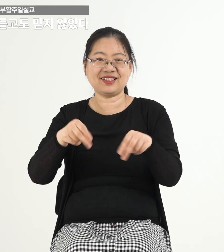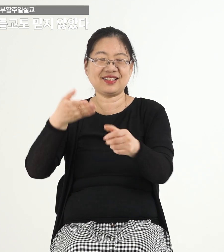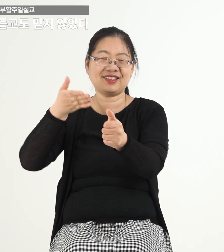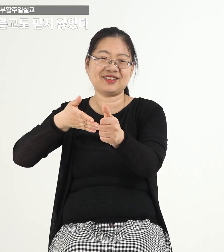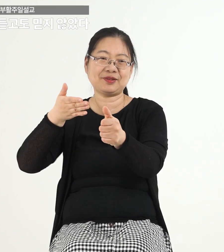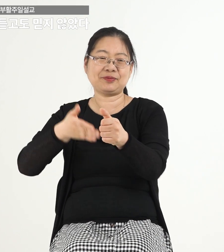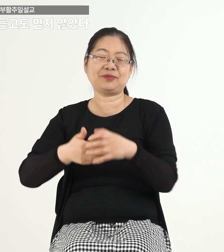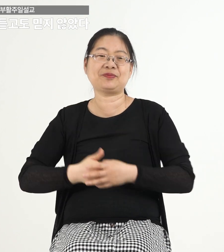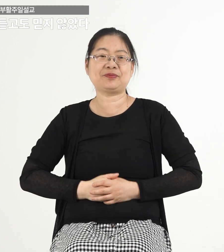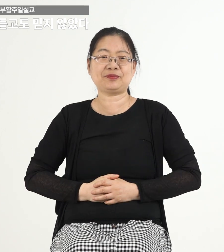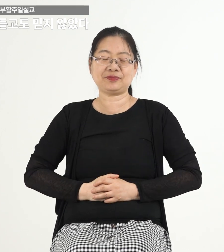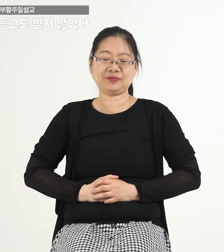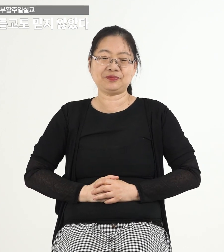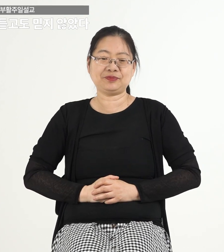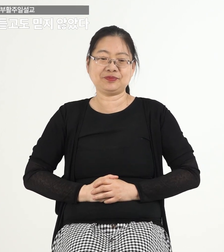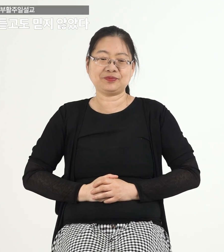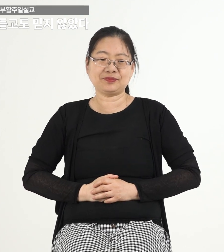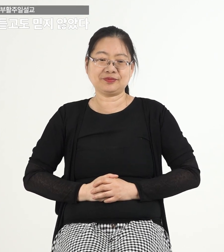일어나십시다.